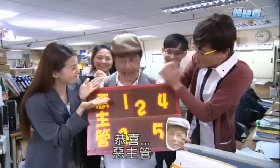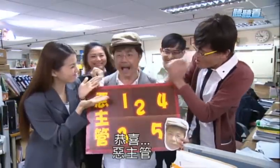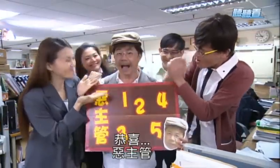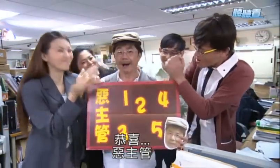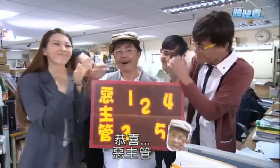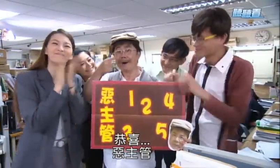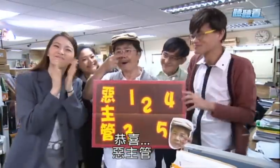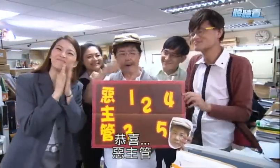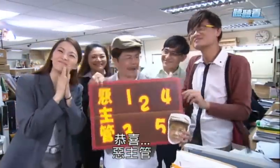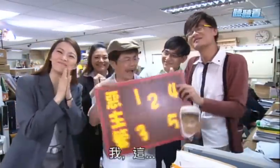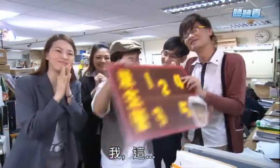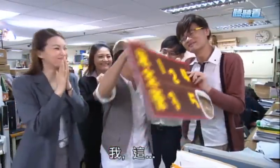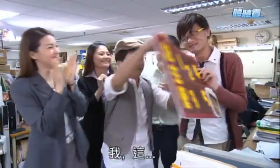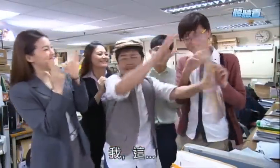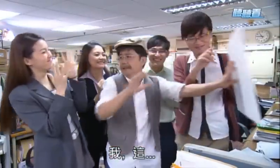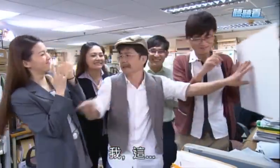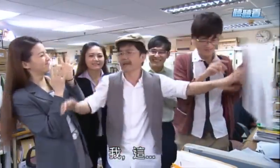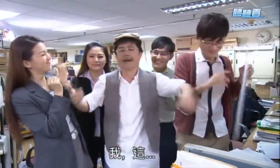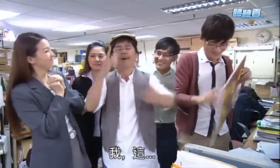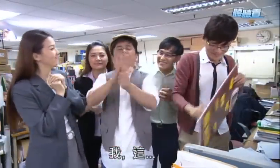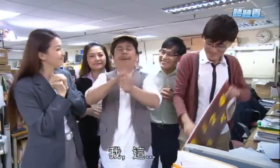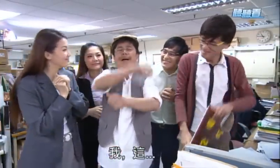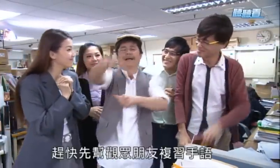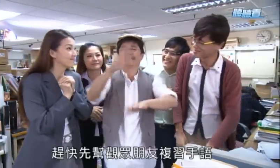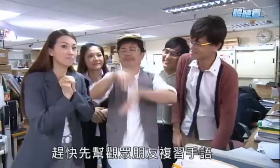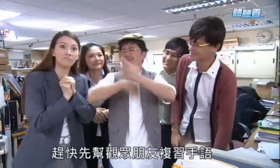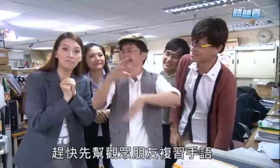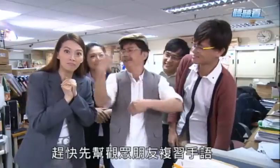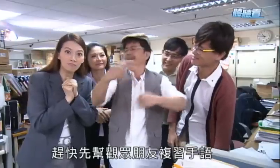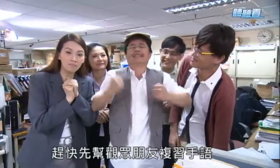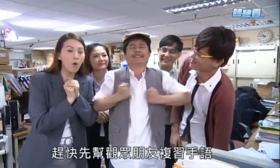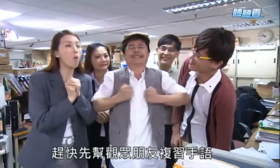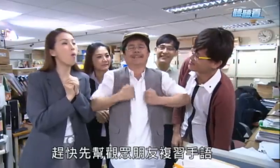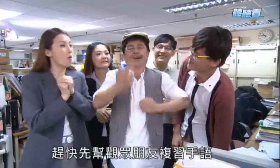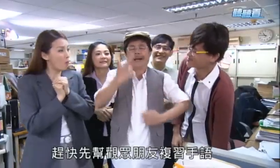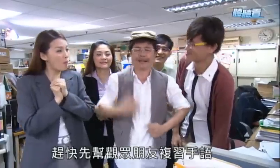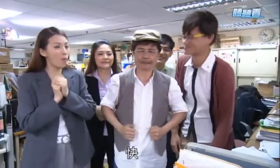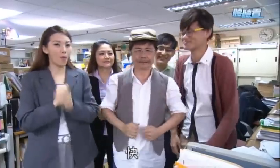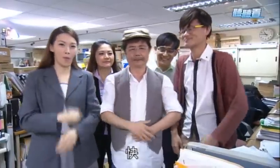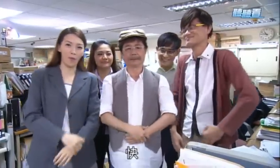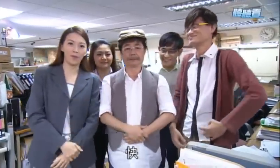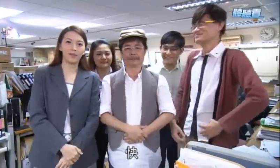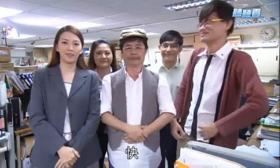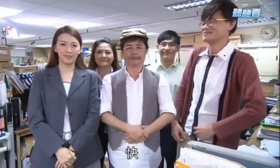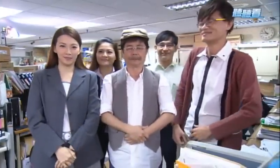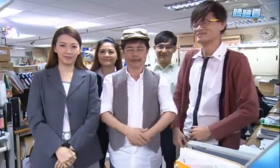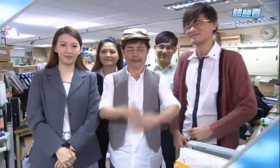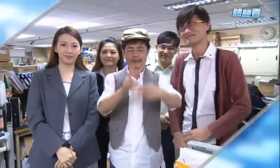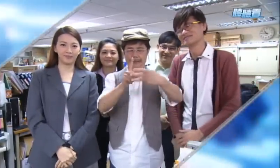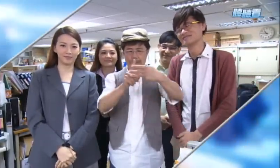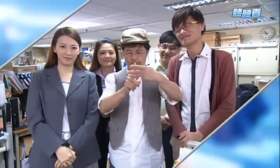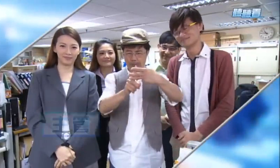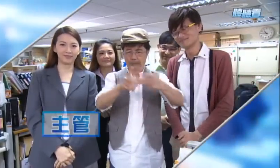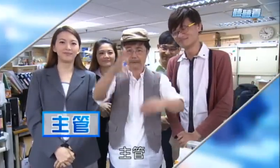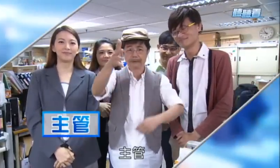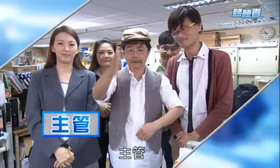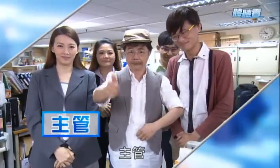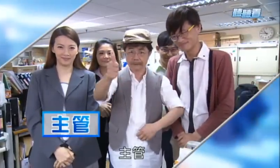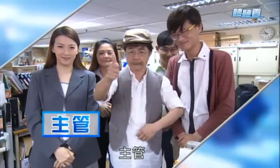恭喜恭喜！我哎，这哎，赶快先帮观众朋友复习手语，快啊！主